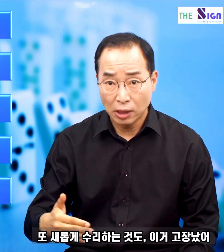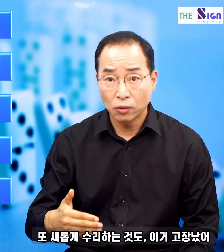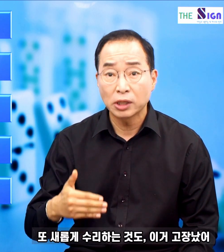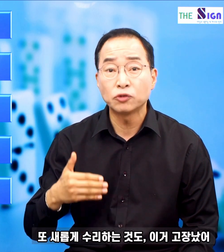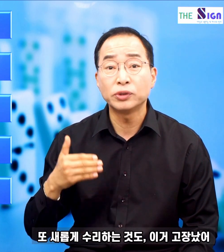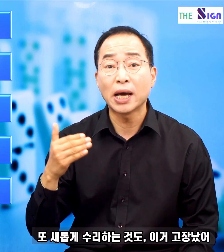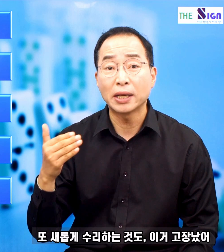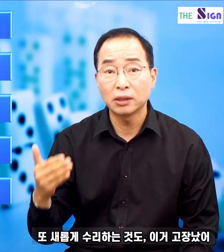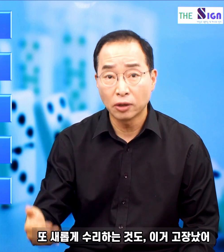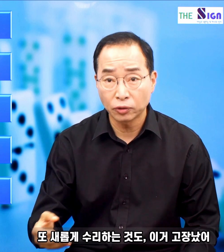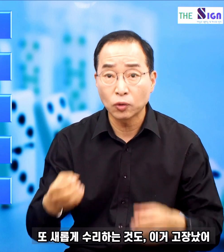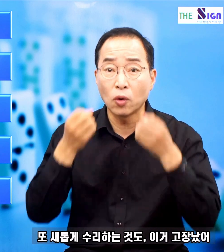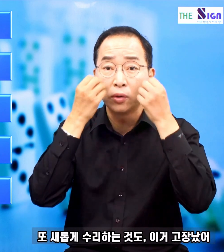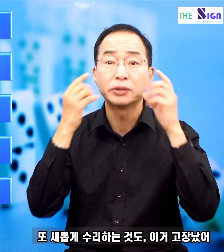새롭게 수리하는 것도